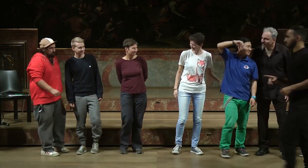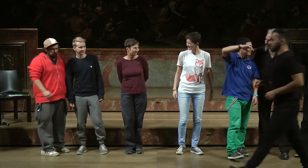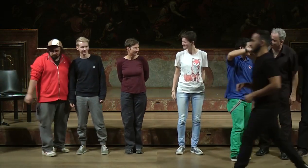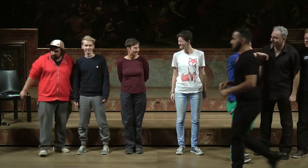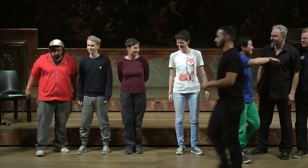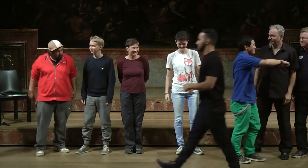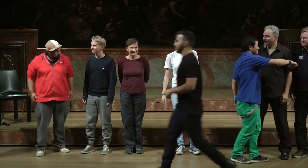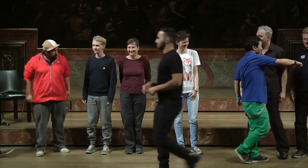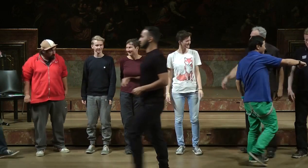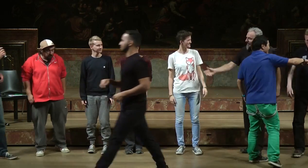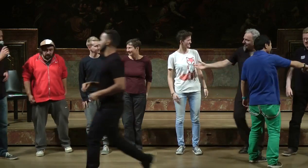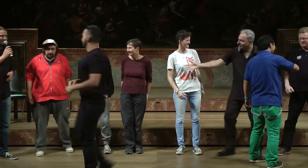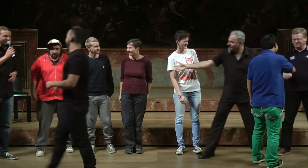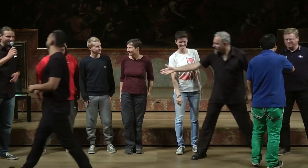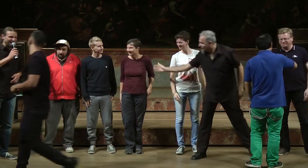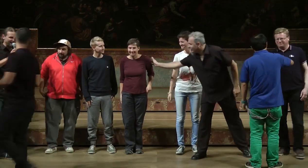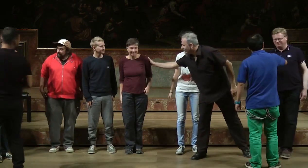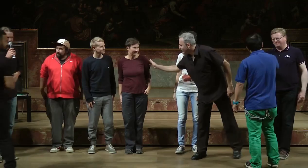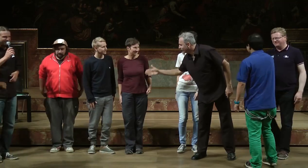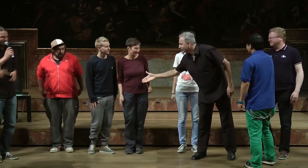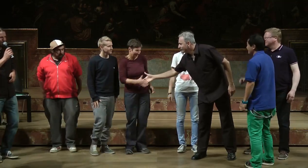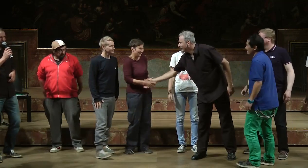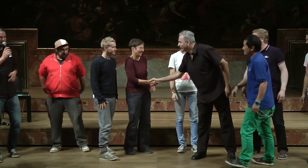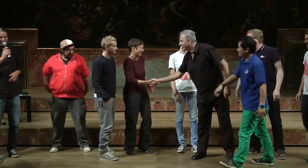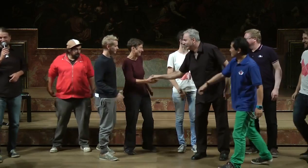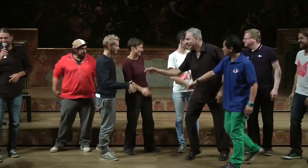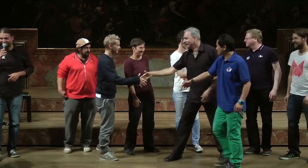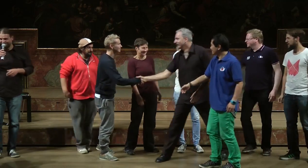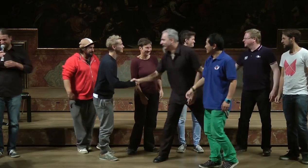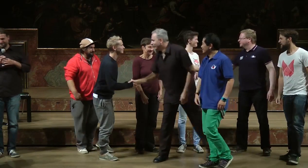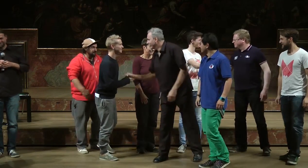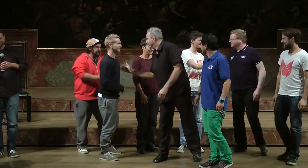Und die drei Finalistinnen bitte ich einen Schritt nach vorne.